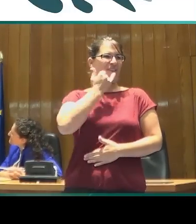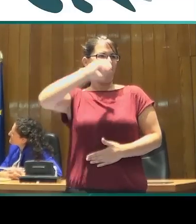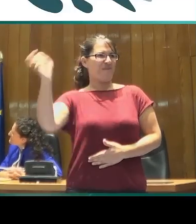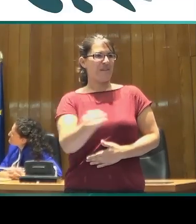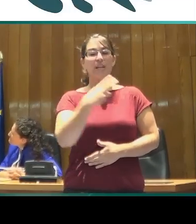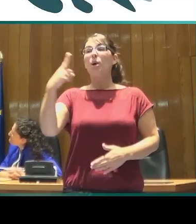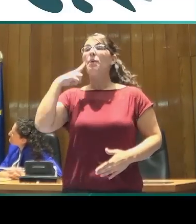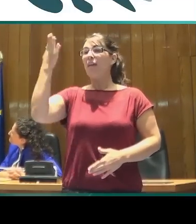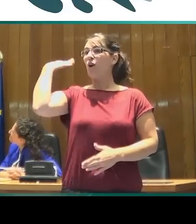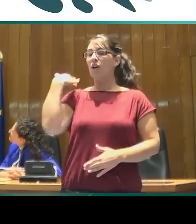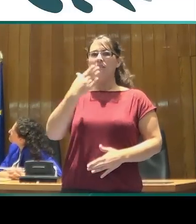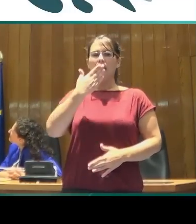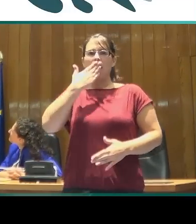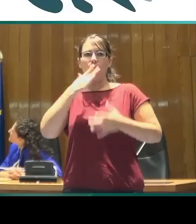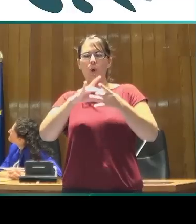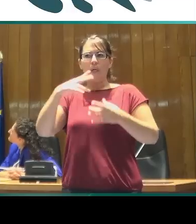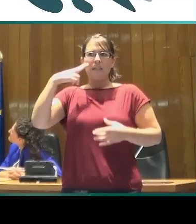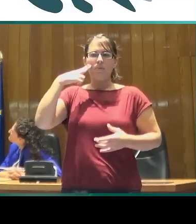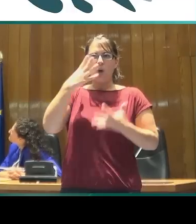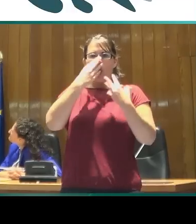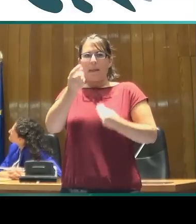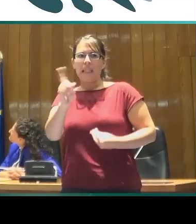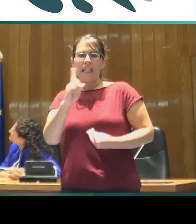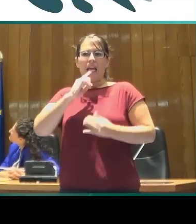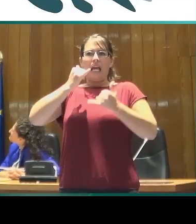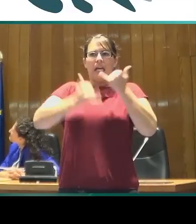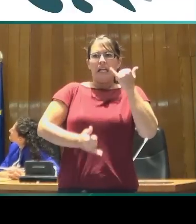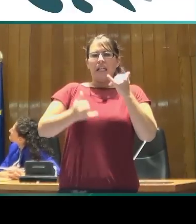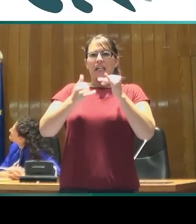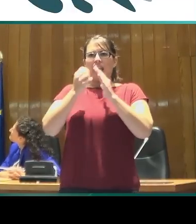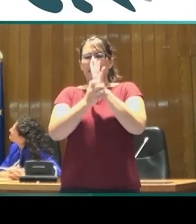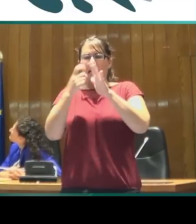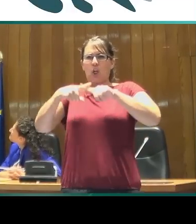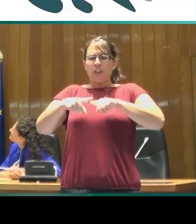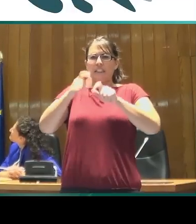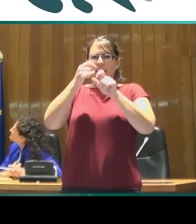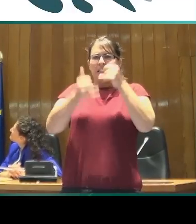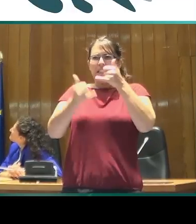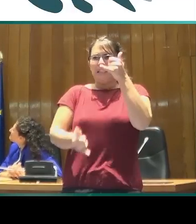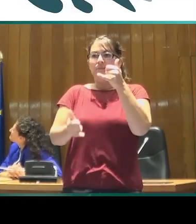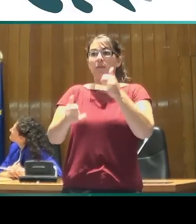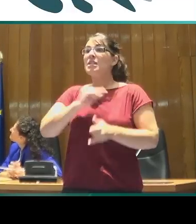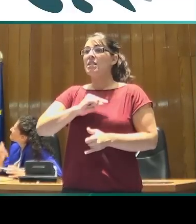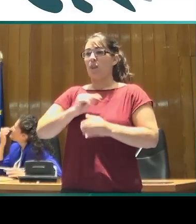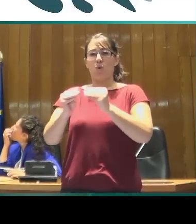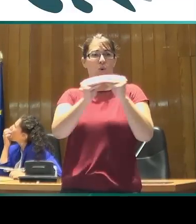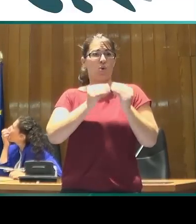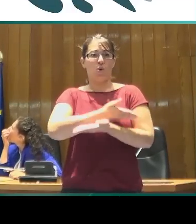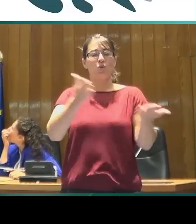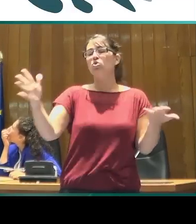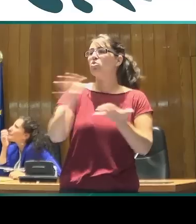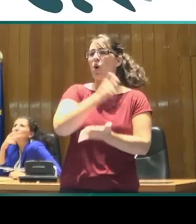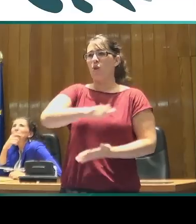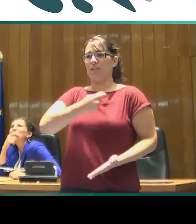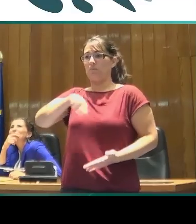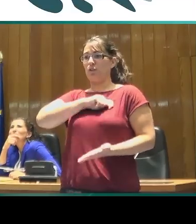inseguridad, ese temor a no ser entendidos o a cometer errores gramaticales, son las sensaciones más comunes entre los españoles cuando intentamos hablar otras